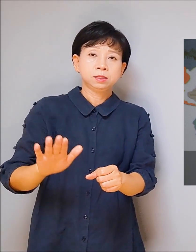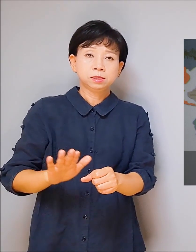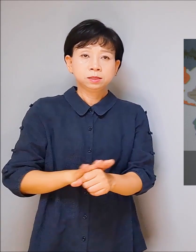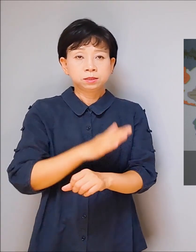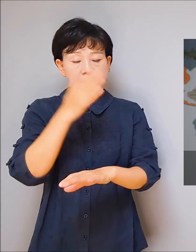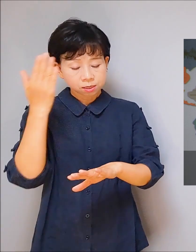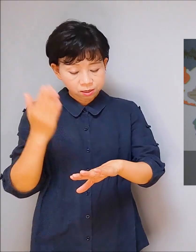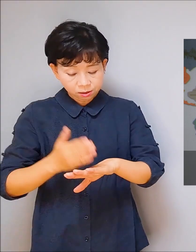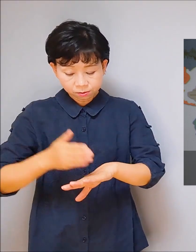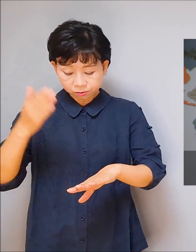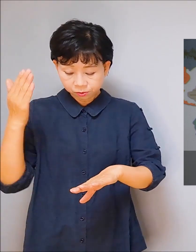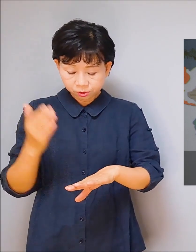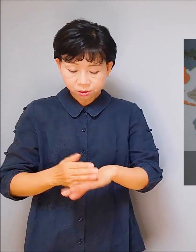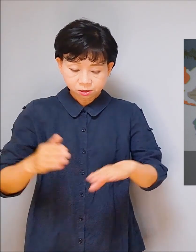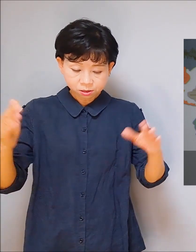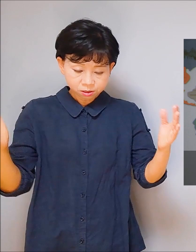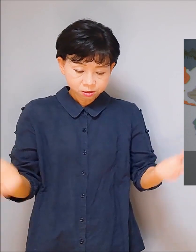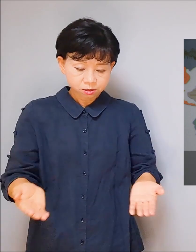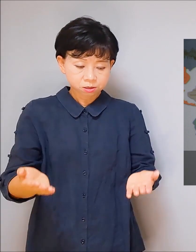사랑,